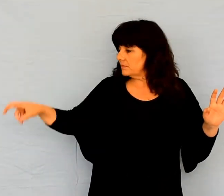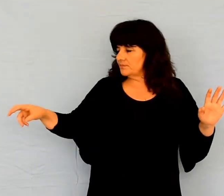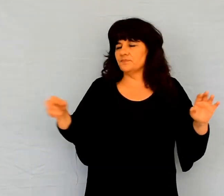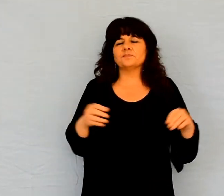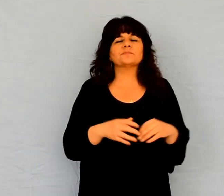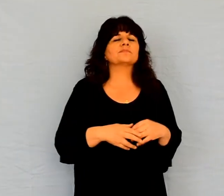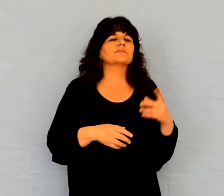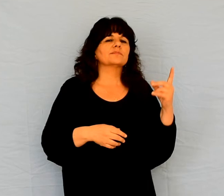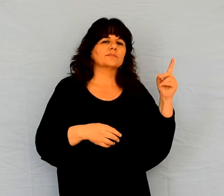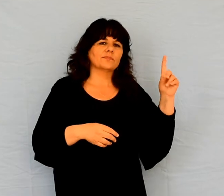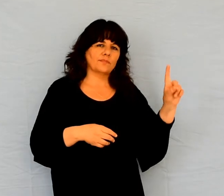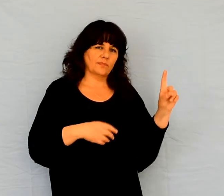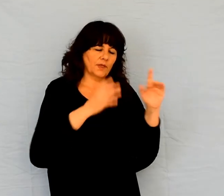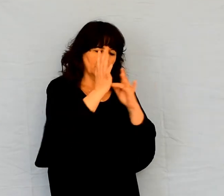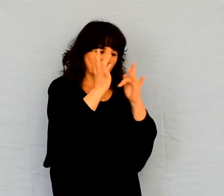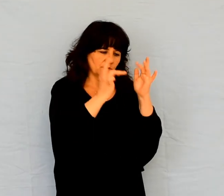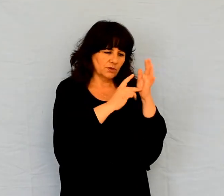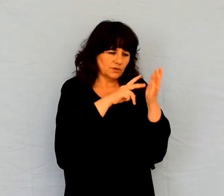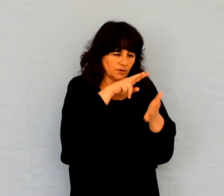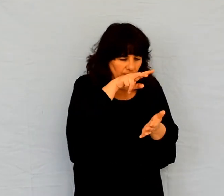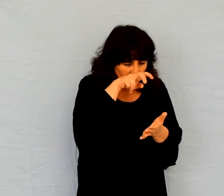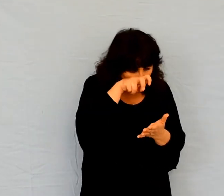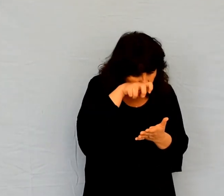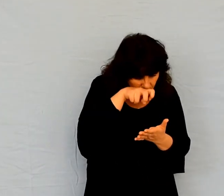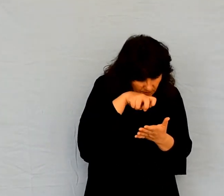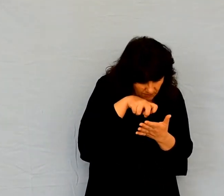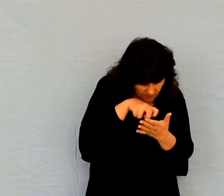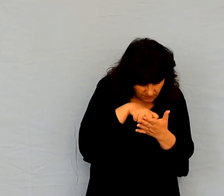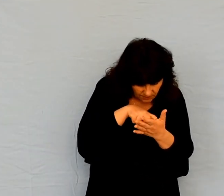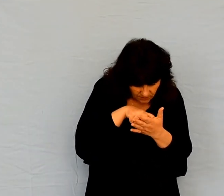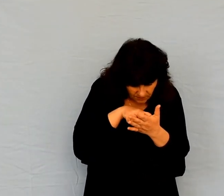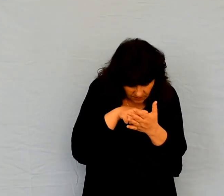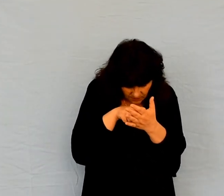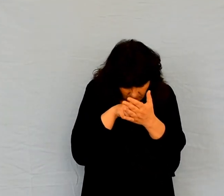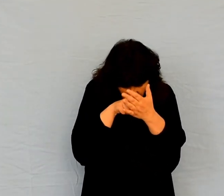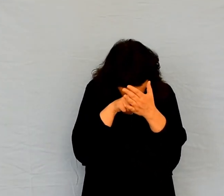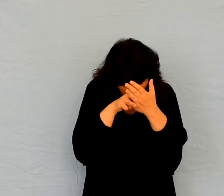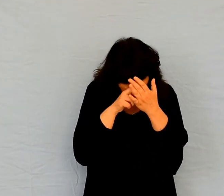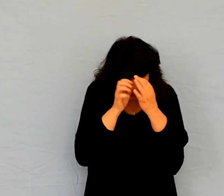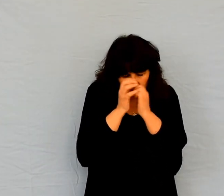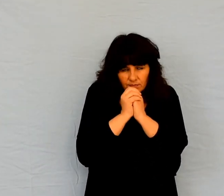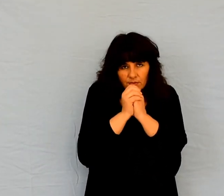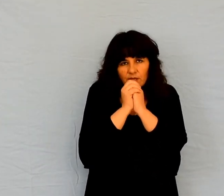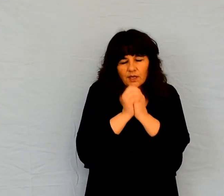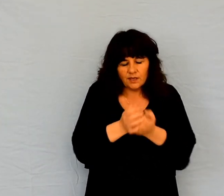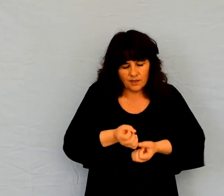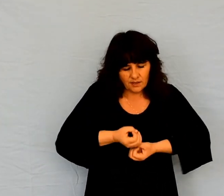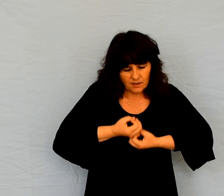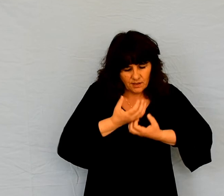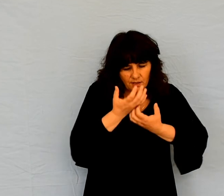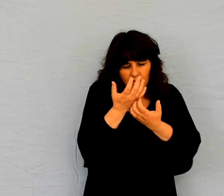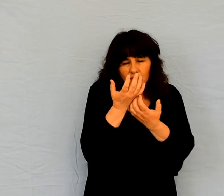en disant : « Père, si tu le veux, éloigne de moi cette coupe.